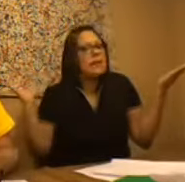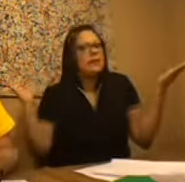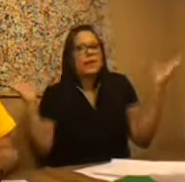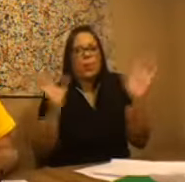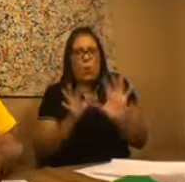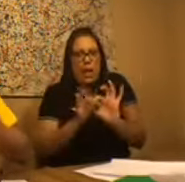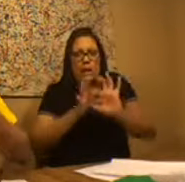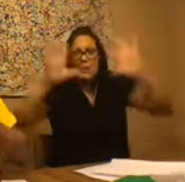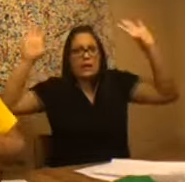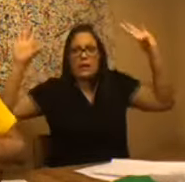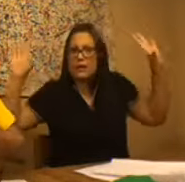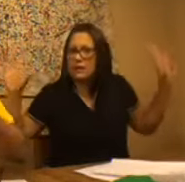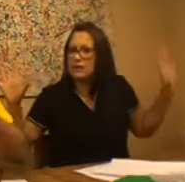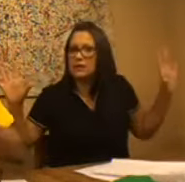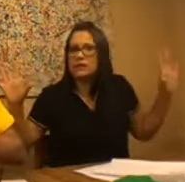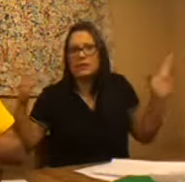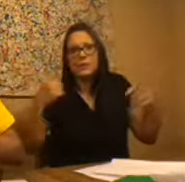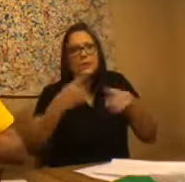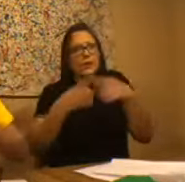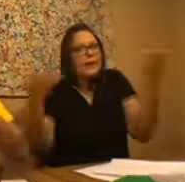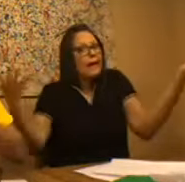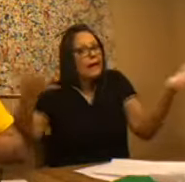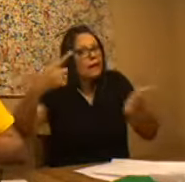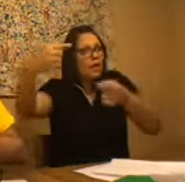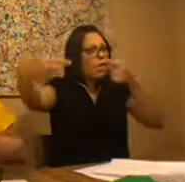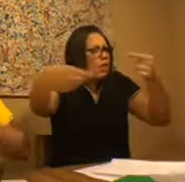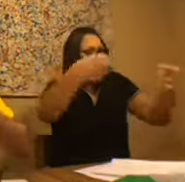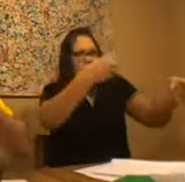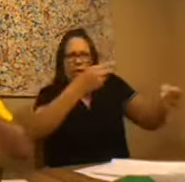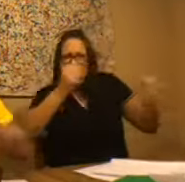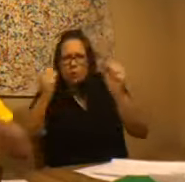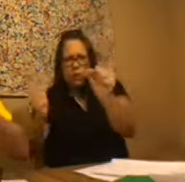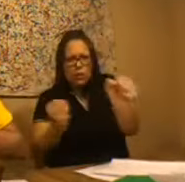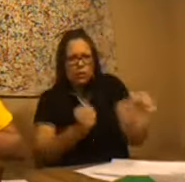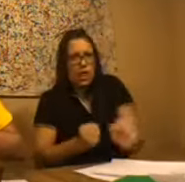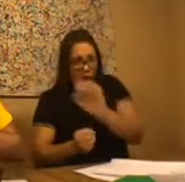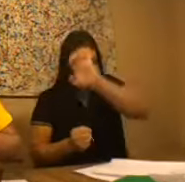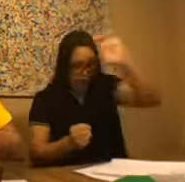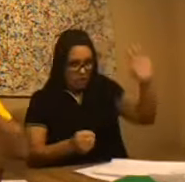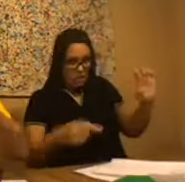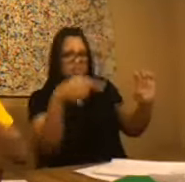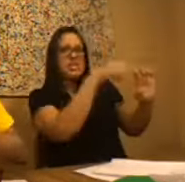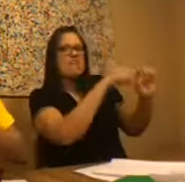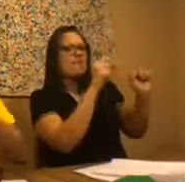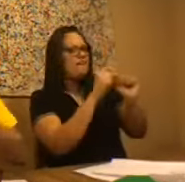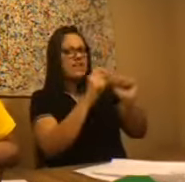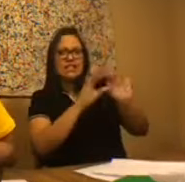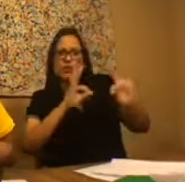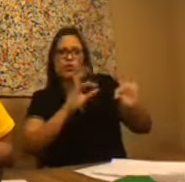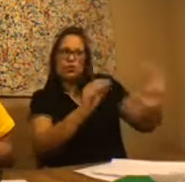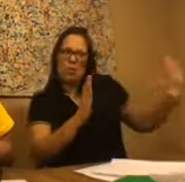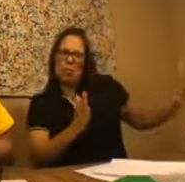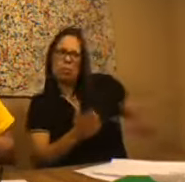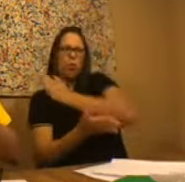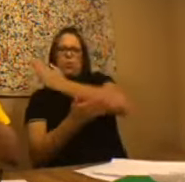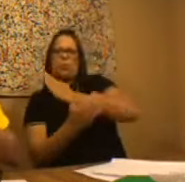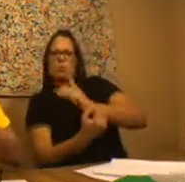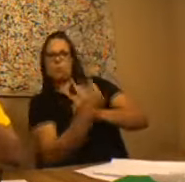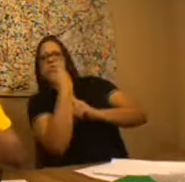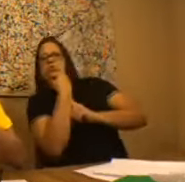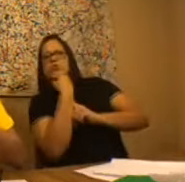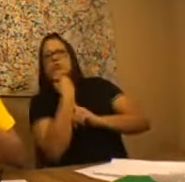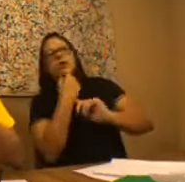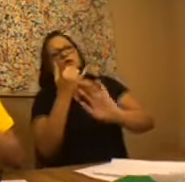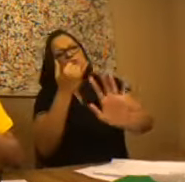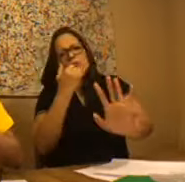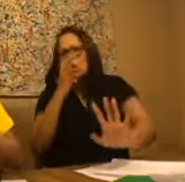liberdade é um jogo de poder à esquerda fará tudo para me tirar de combate não estou